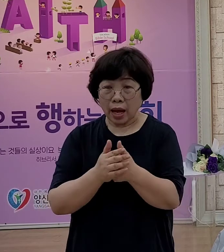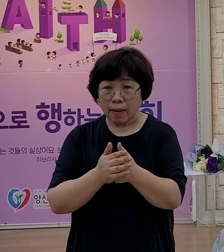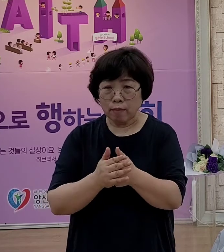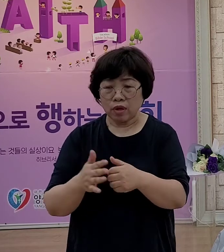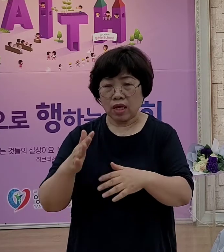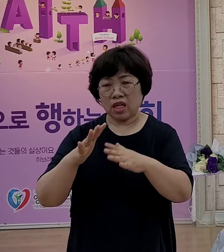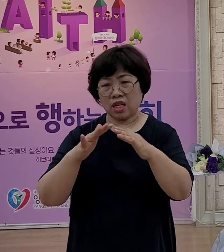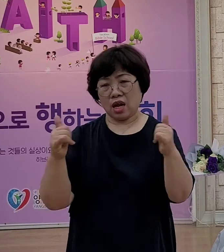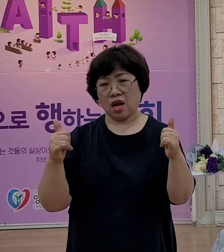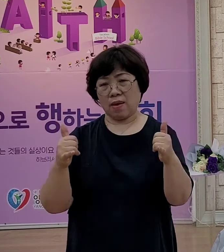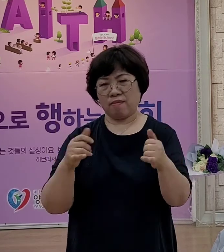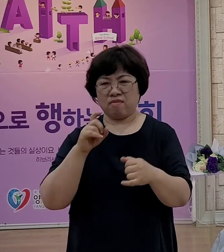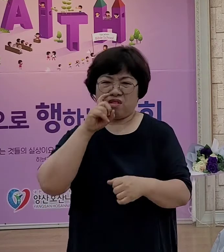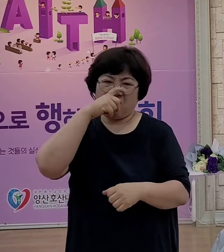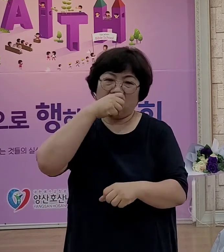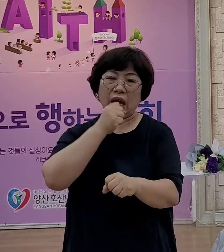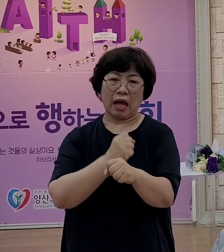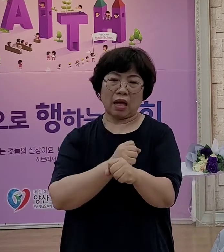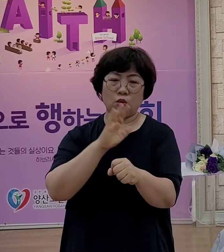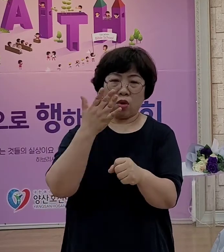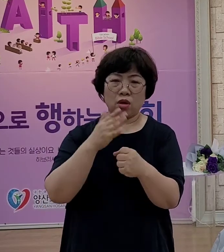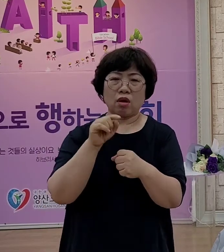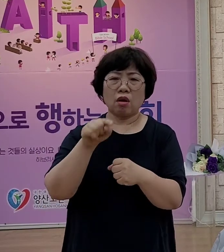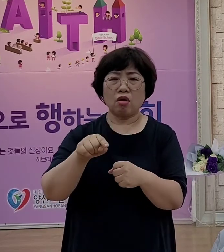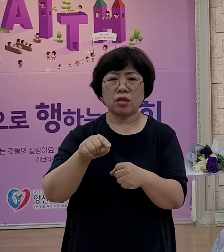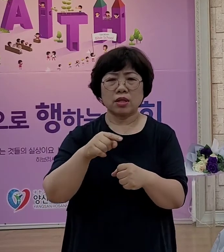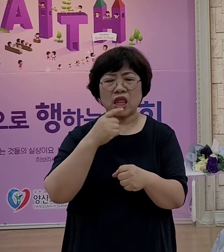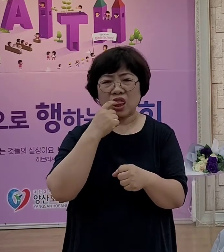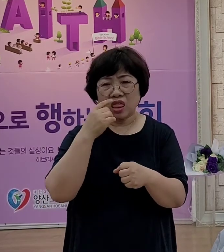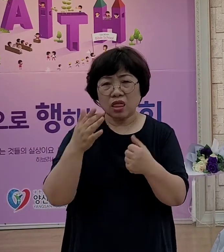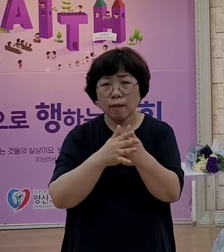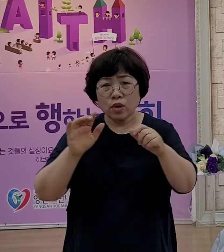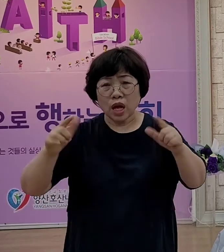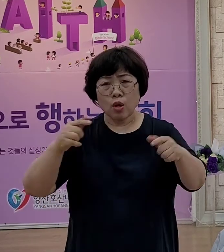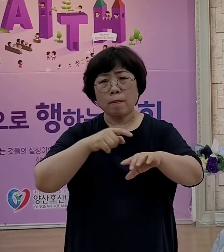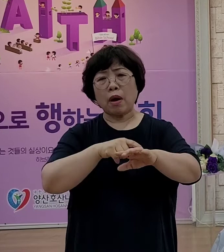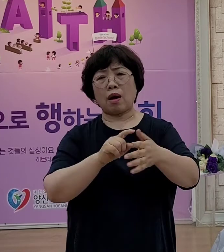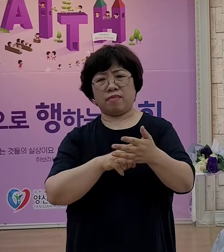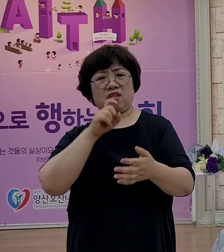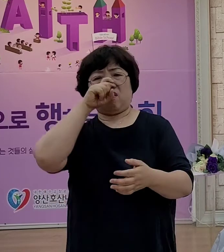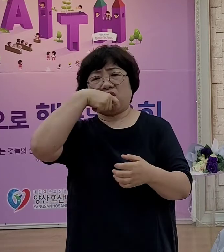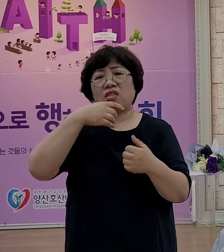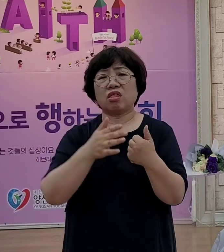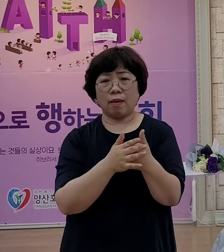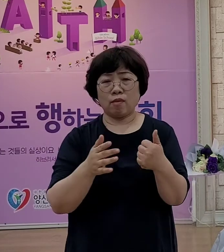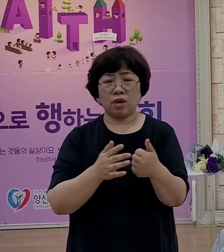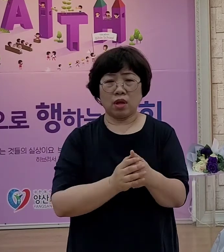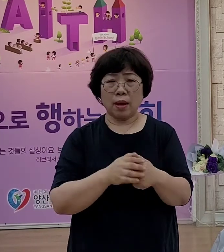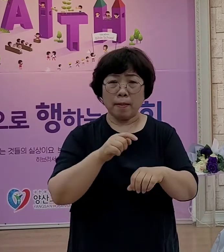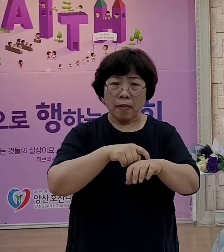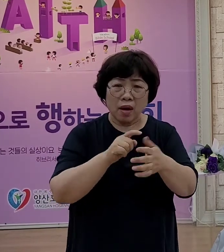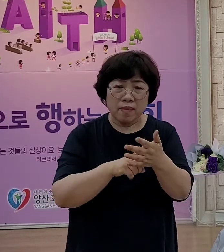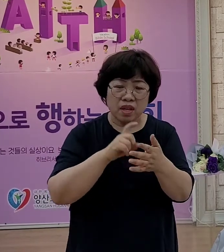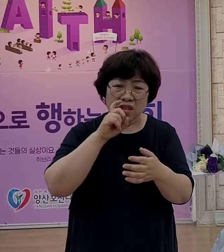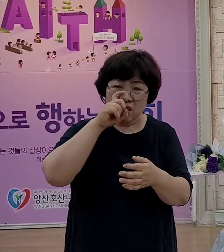이것이야말로 사람을 더럽게 한다 라고, 이 마음이 들어올 때에 혀가 들어오는